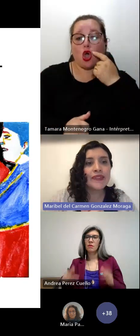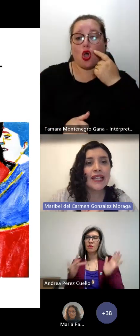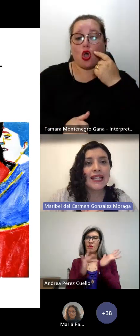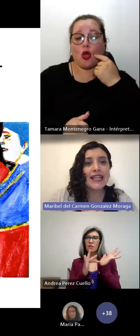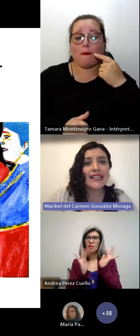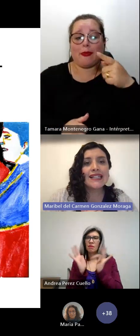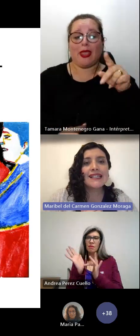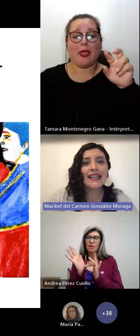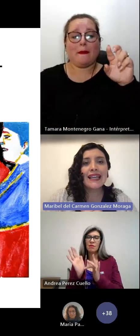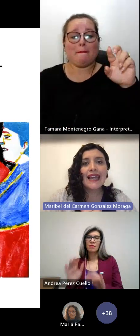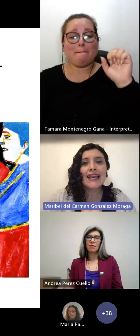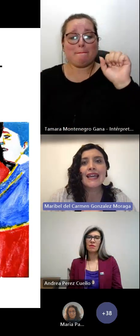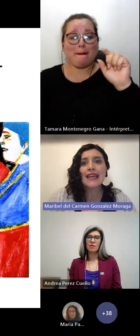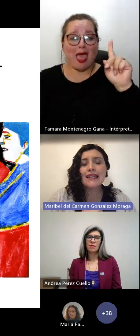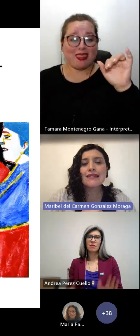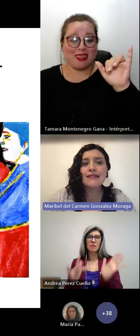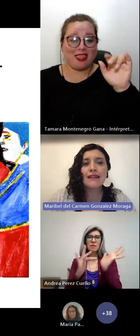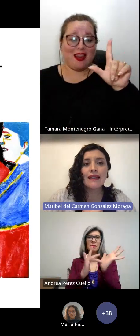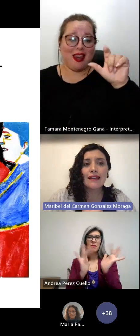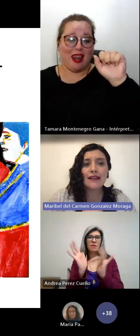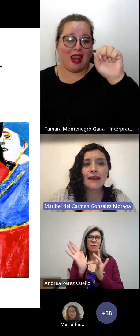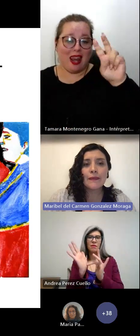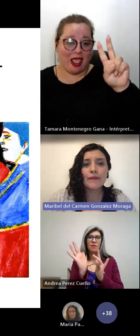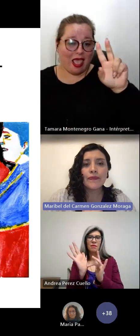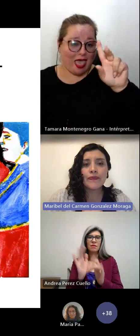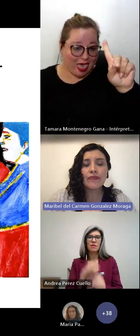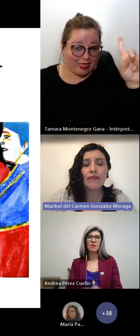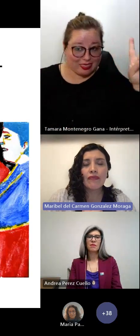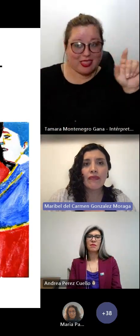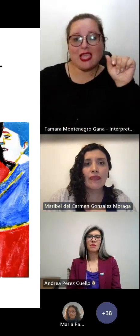Ladd. Él dice que es